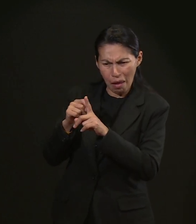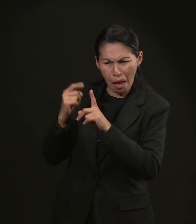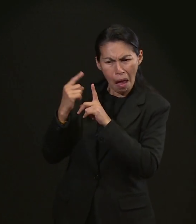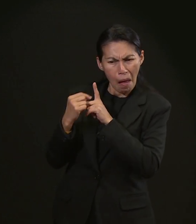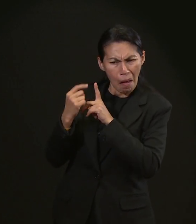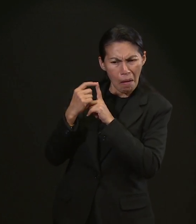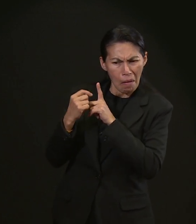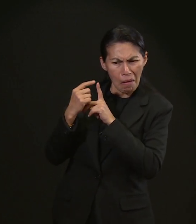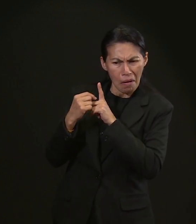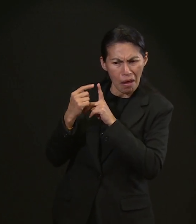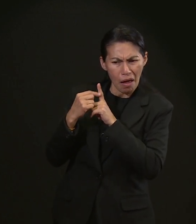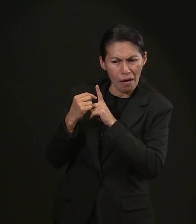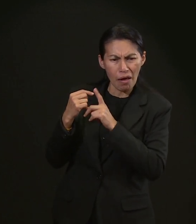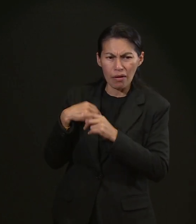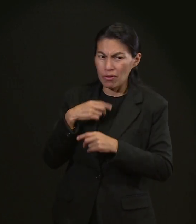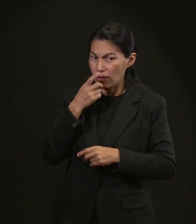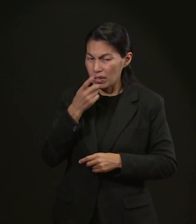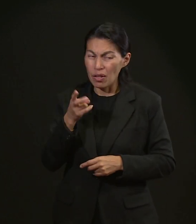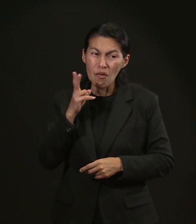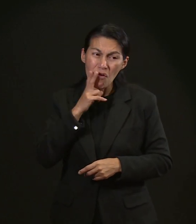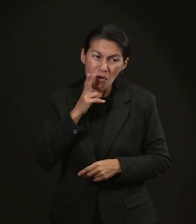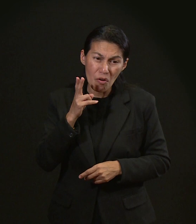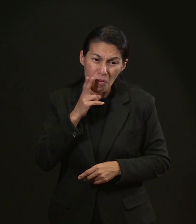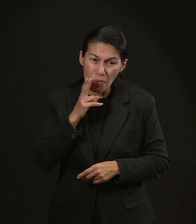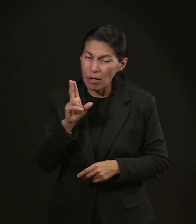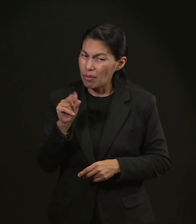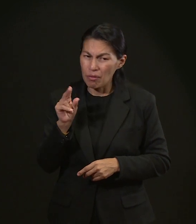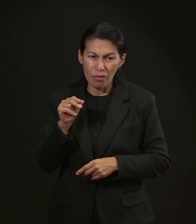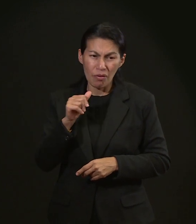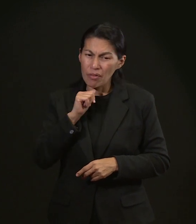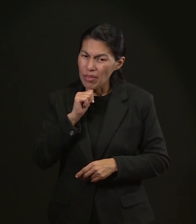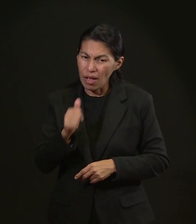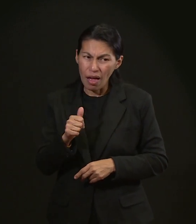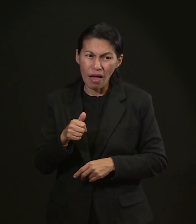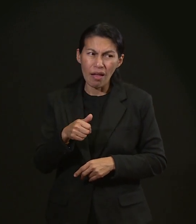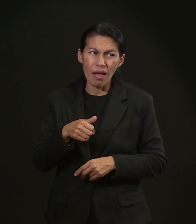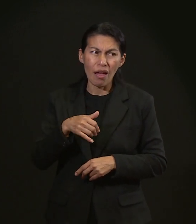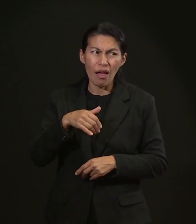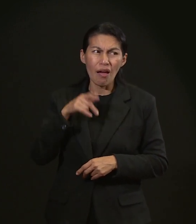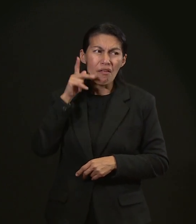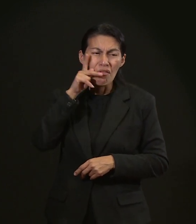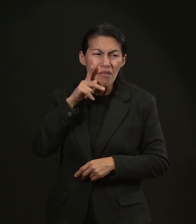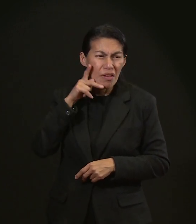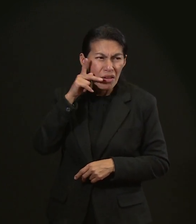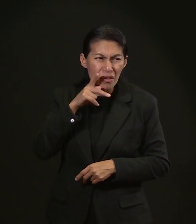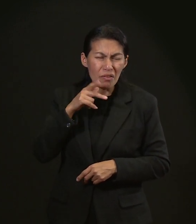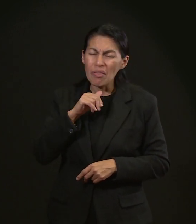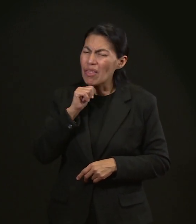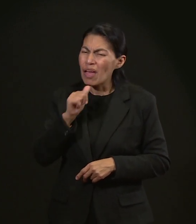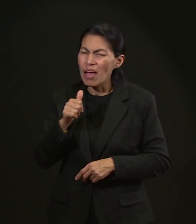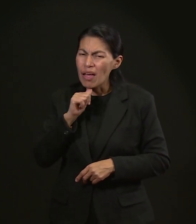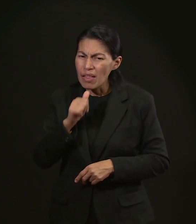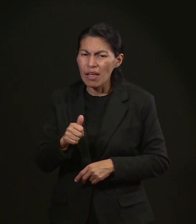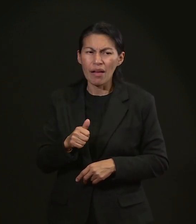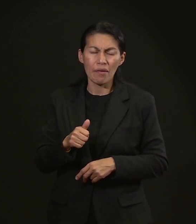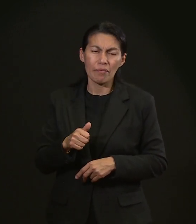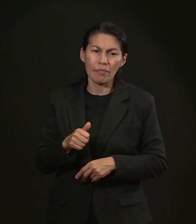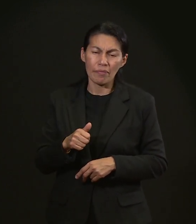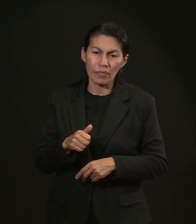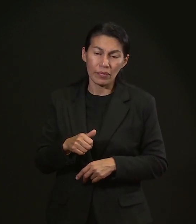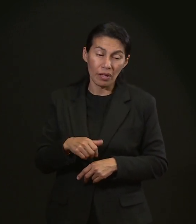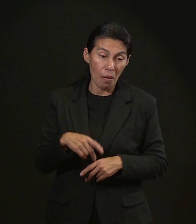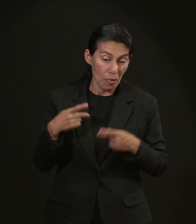de mí porque yo decía este que no fume que no tome y todo que no tenga vicios